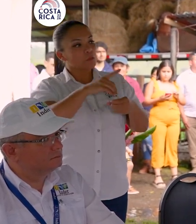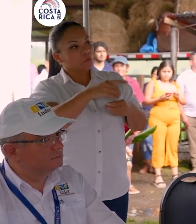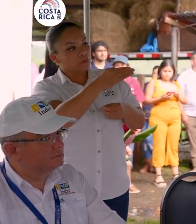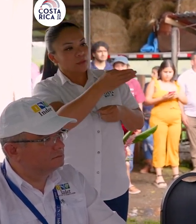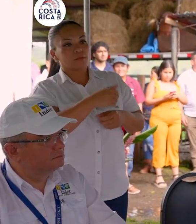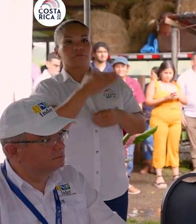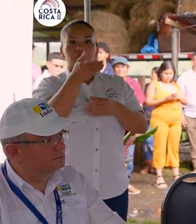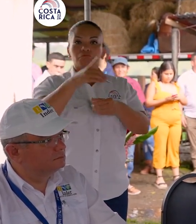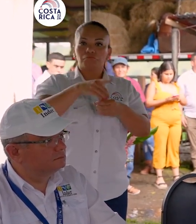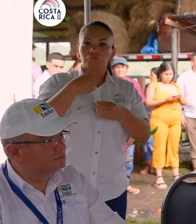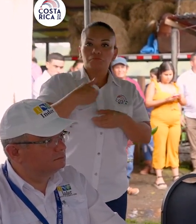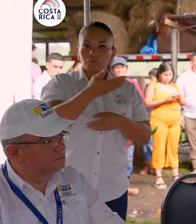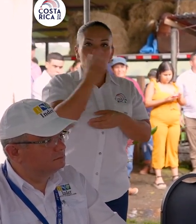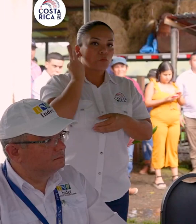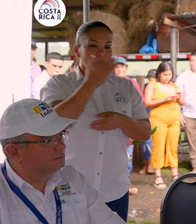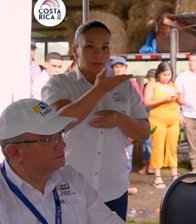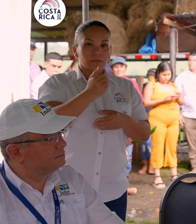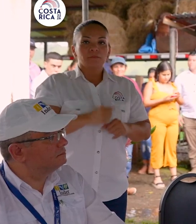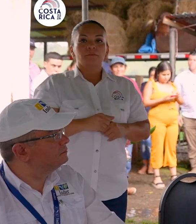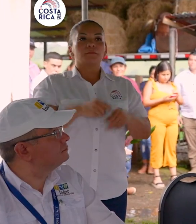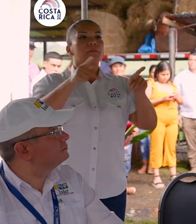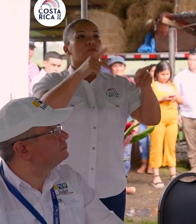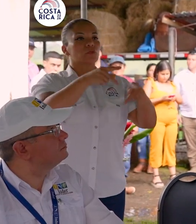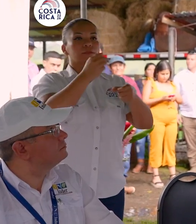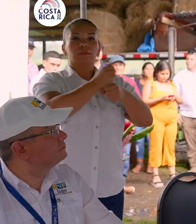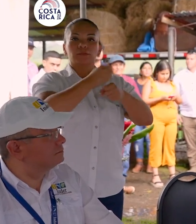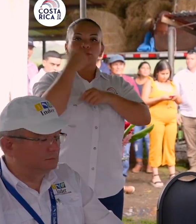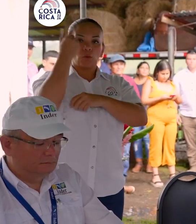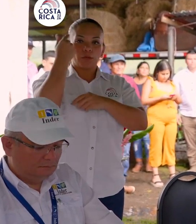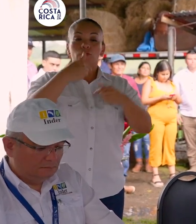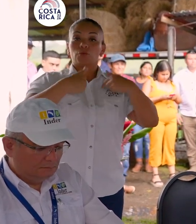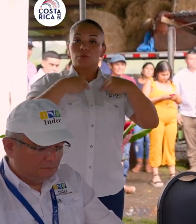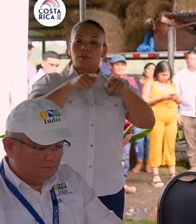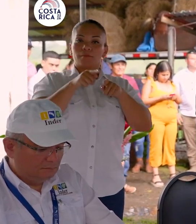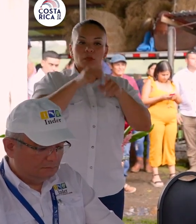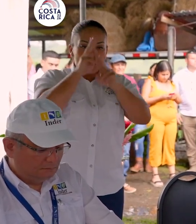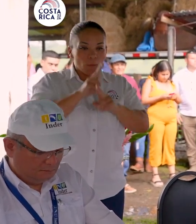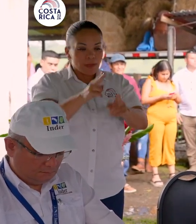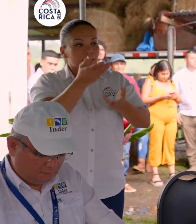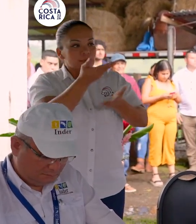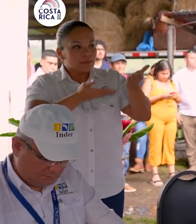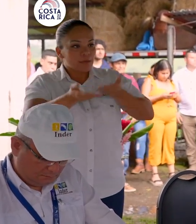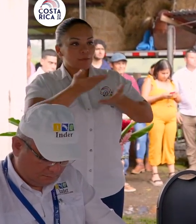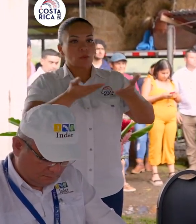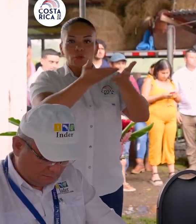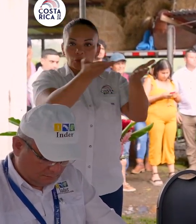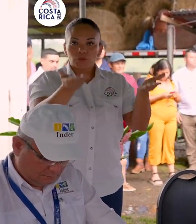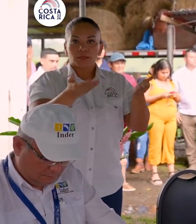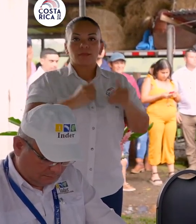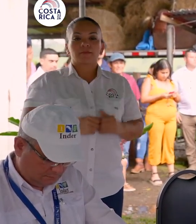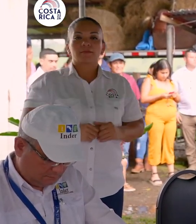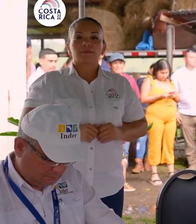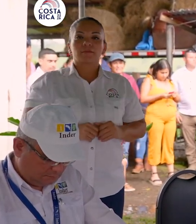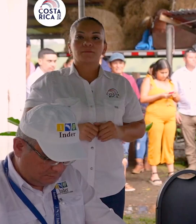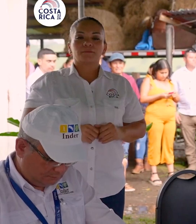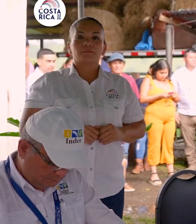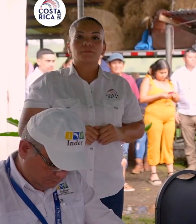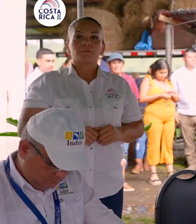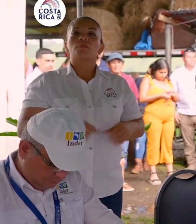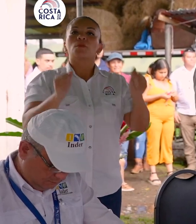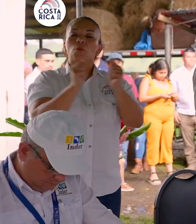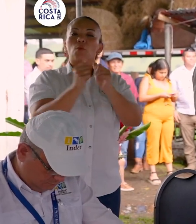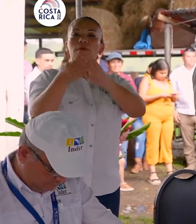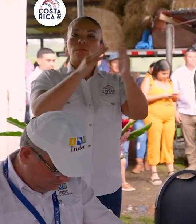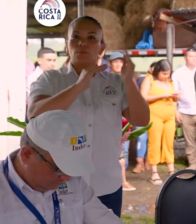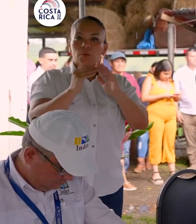el señor diputado, los ejecutivos del gobierno y este servidor humilde de ustedes, junto con